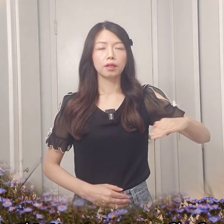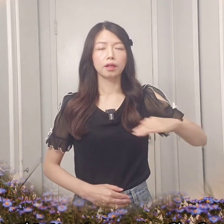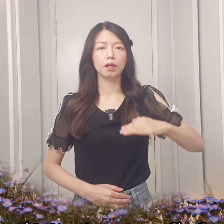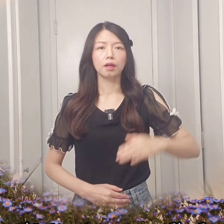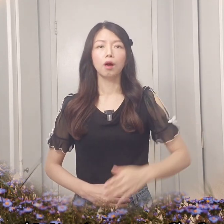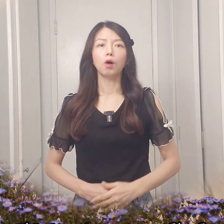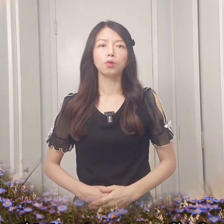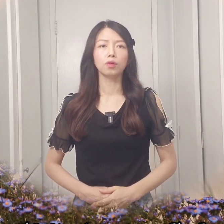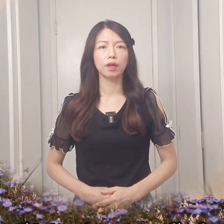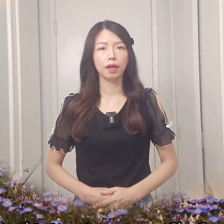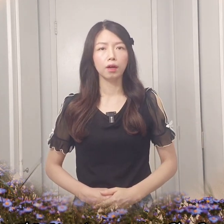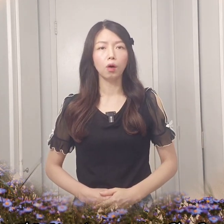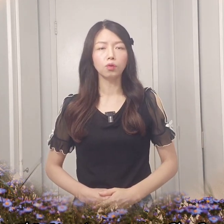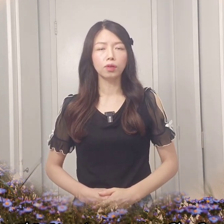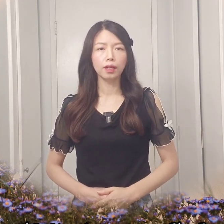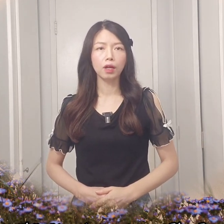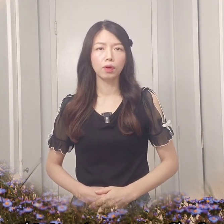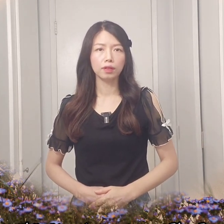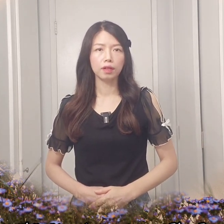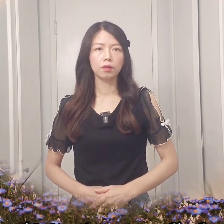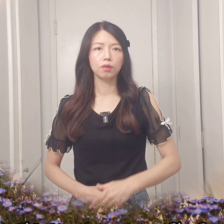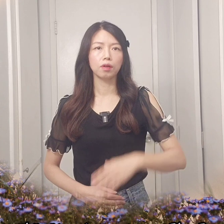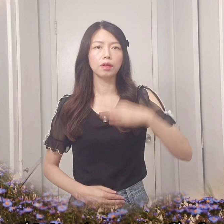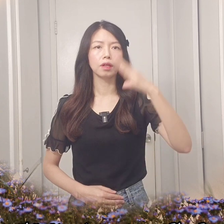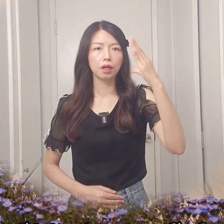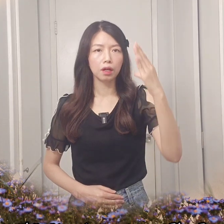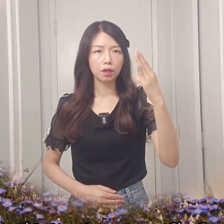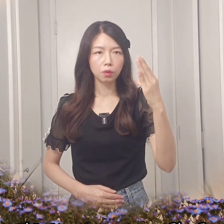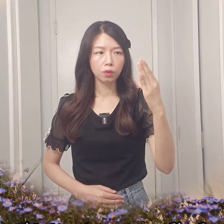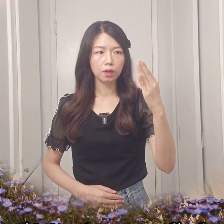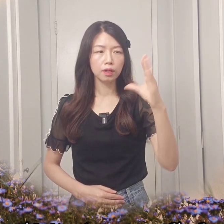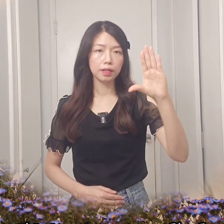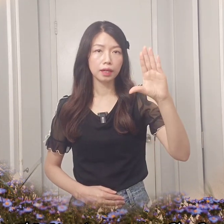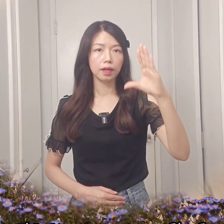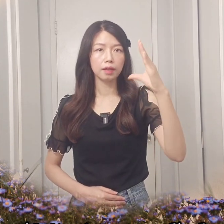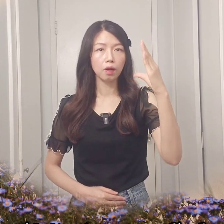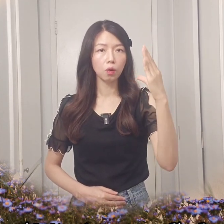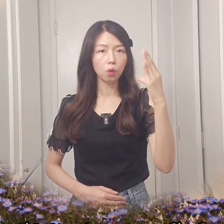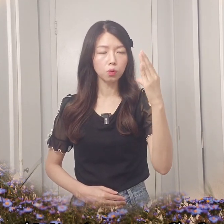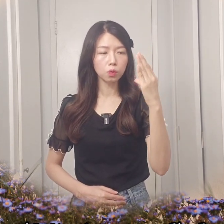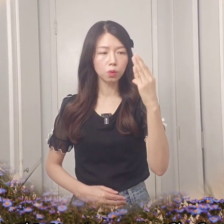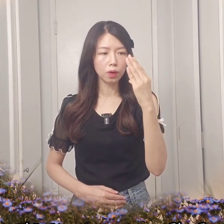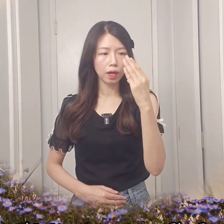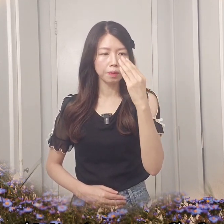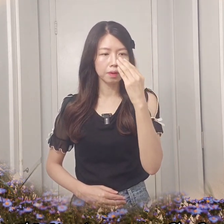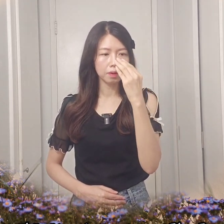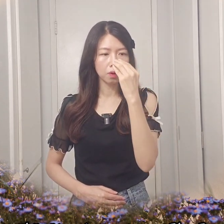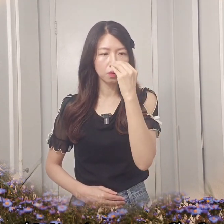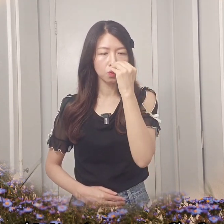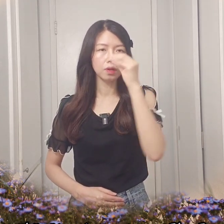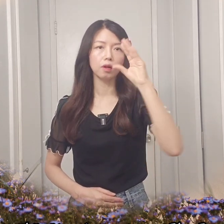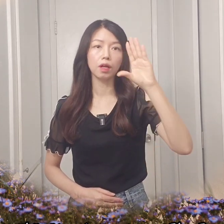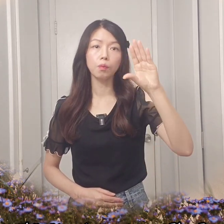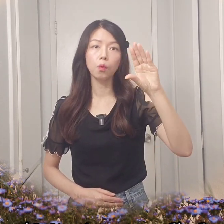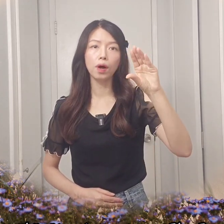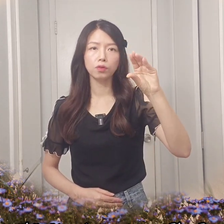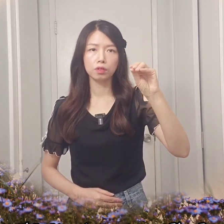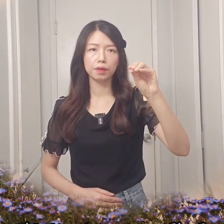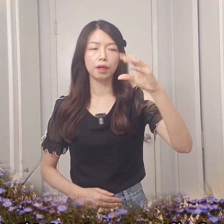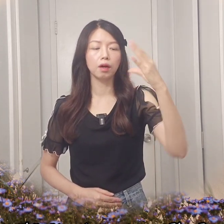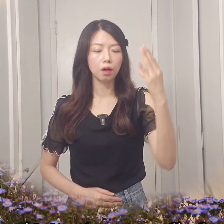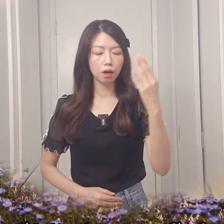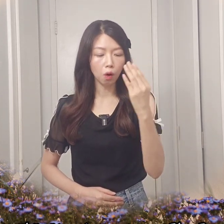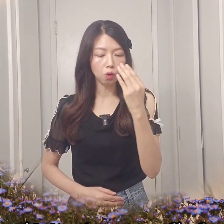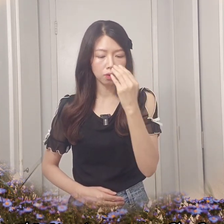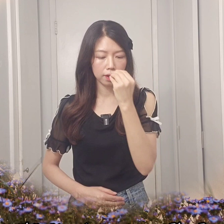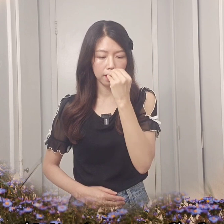우리를 거룩해, 거룩하다라고 한 뜻의 수어는 손을 이 상태에서 코 쪽으로 가면서 손을 이렇게 모아주시면